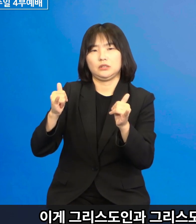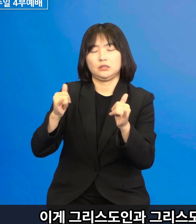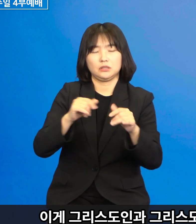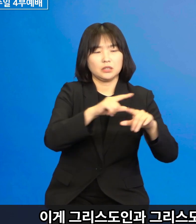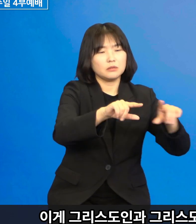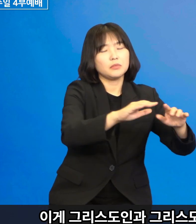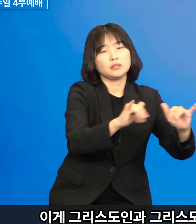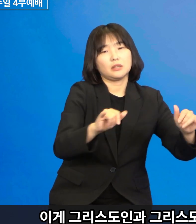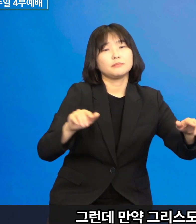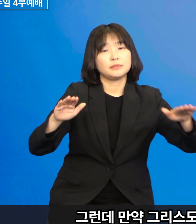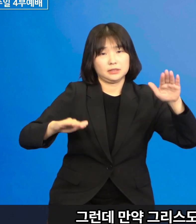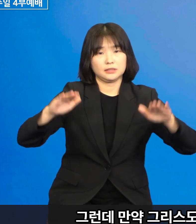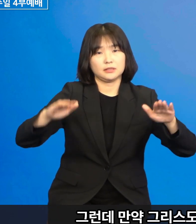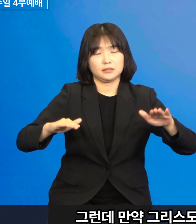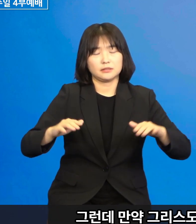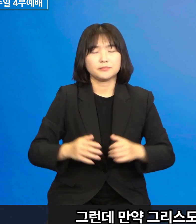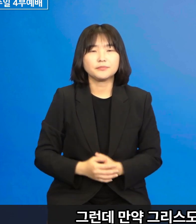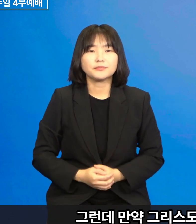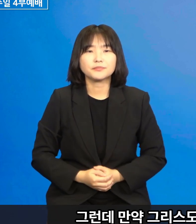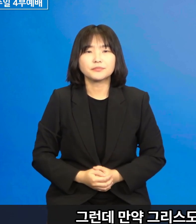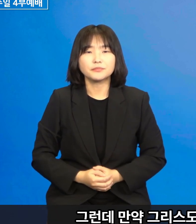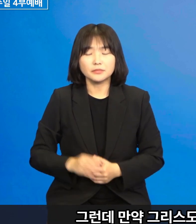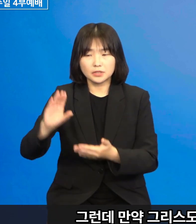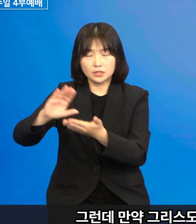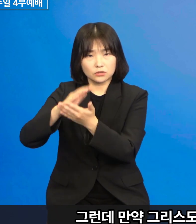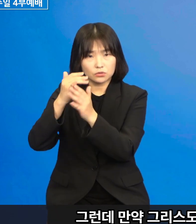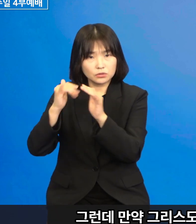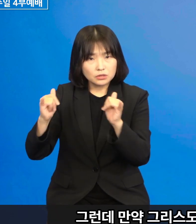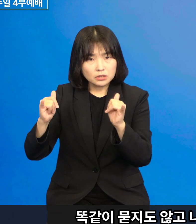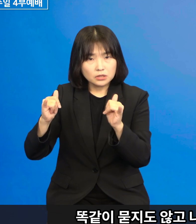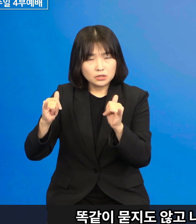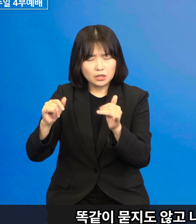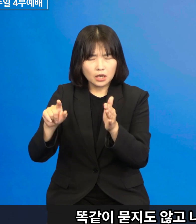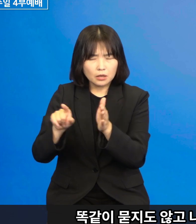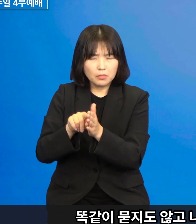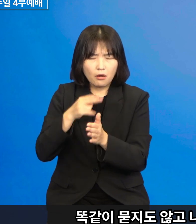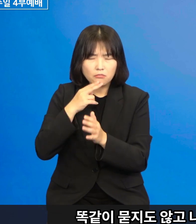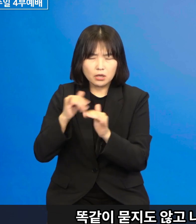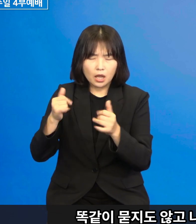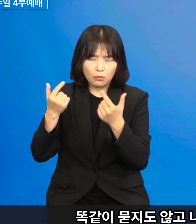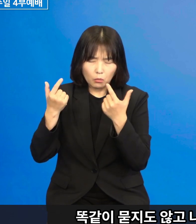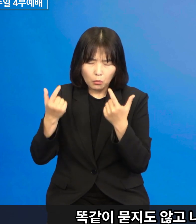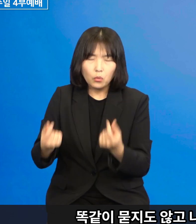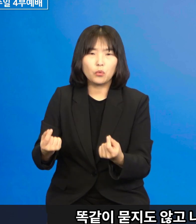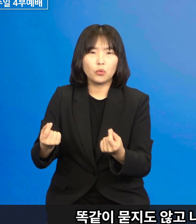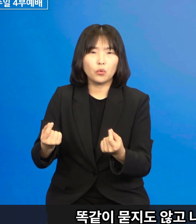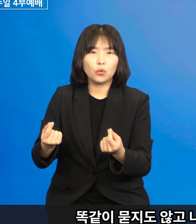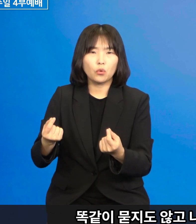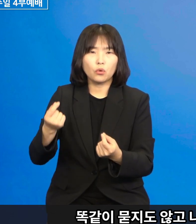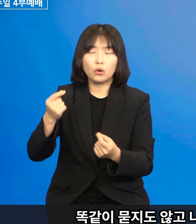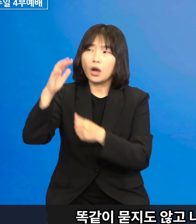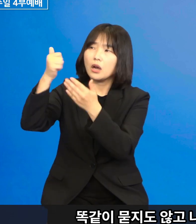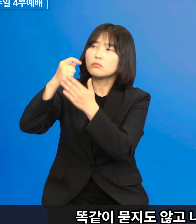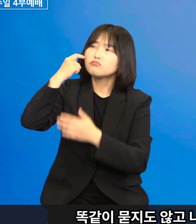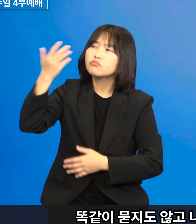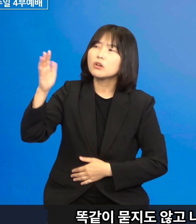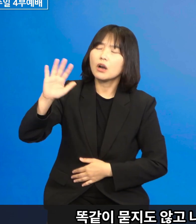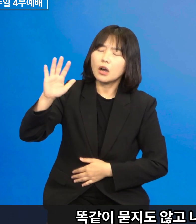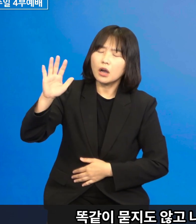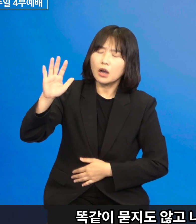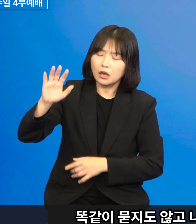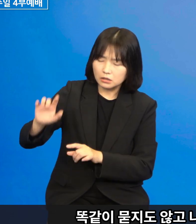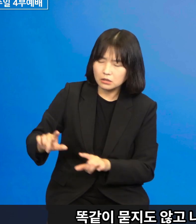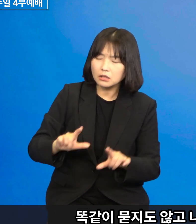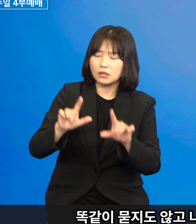아닙니까? 그런데 만약 그리스도인이 마치 안 믿는 사람처럼 똑같이 묻지도 않고 나가지도 않고